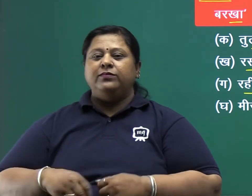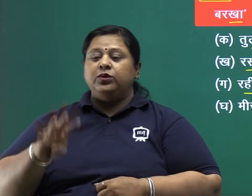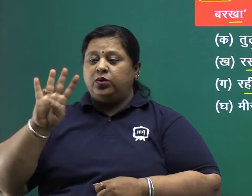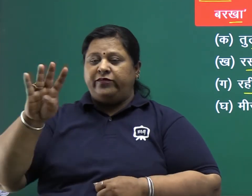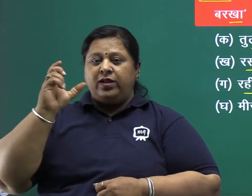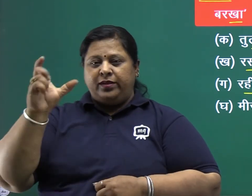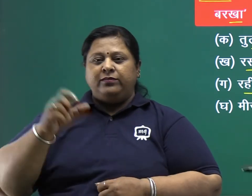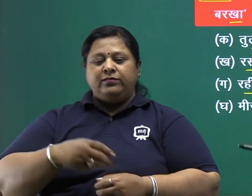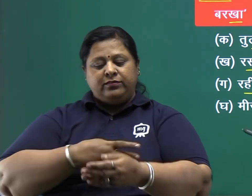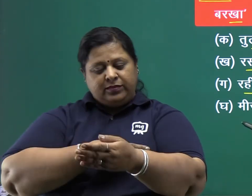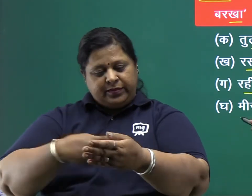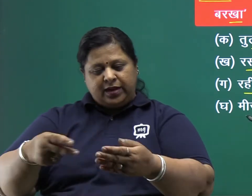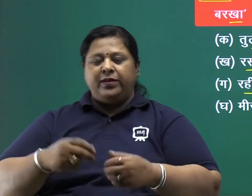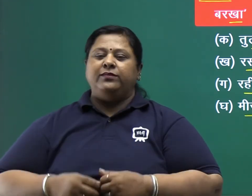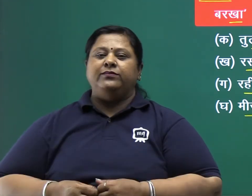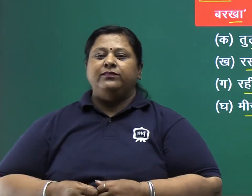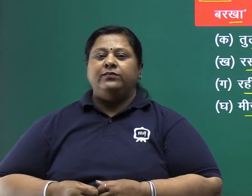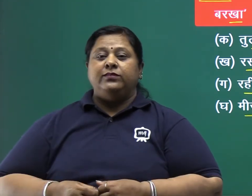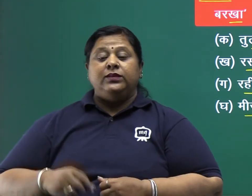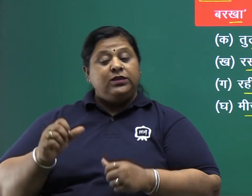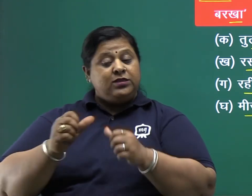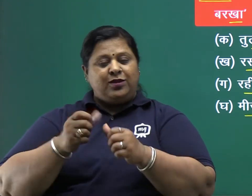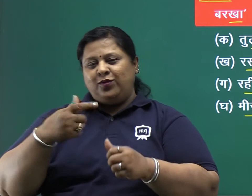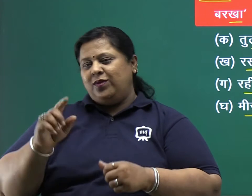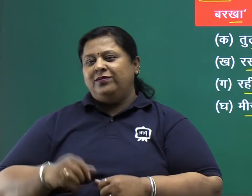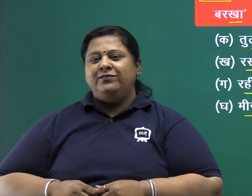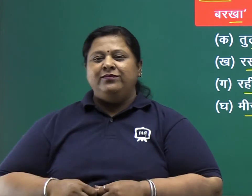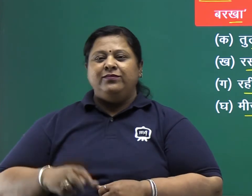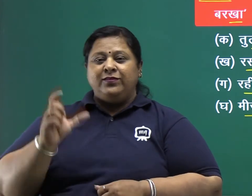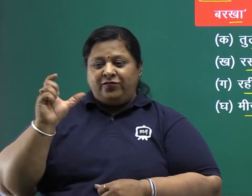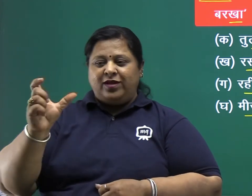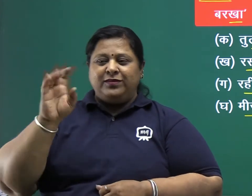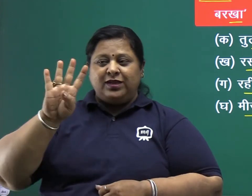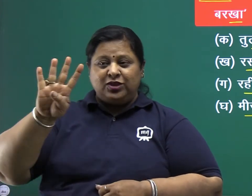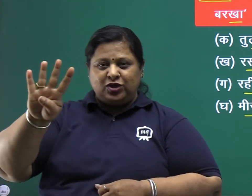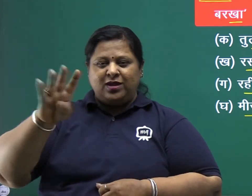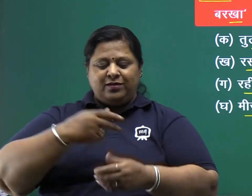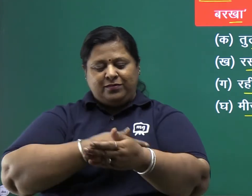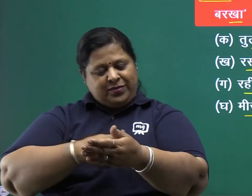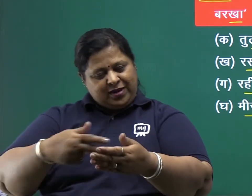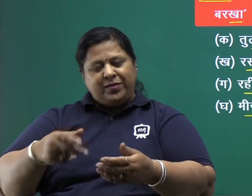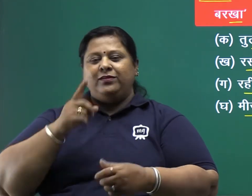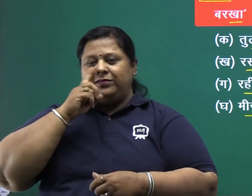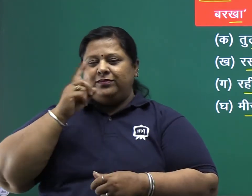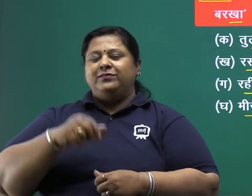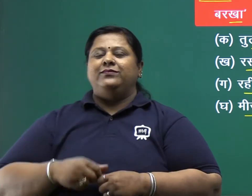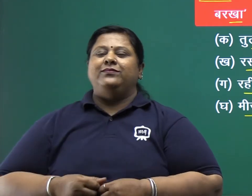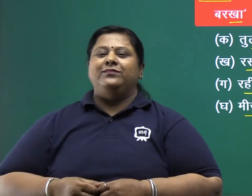और चौथा विकल्प है मीराबाई। तो हमारा सही उत्तर होगा विकल्प संख्या 4,